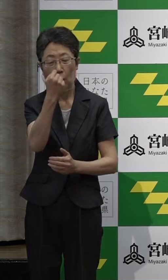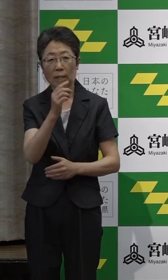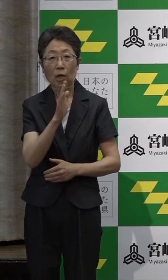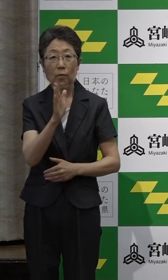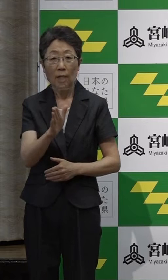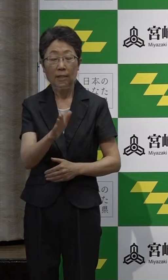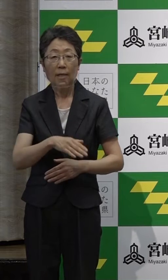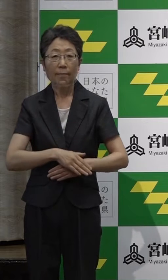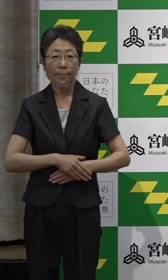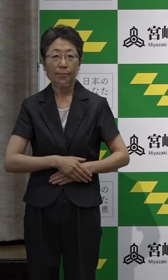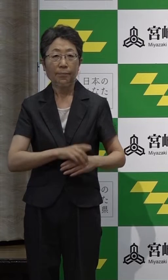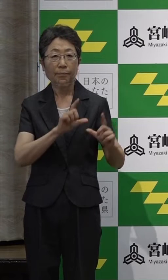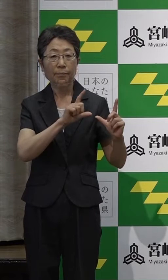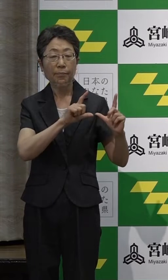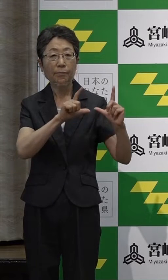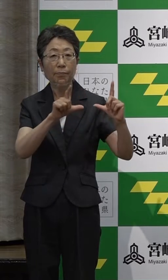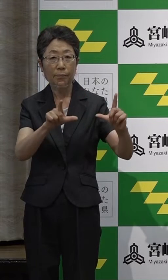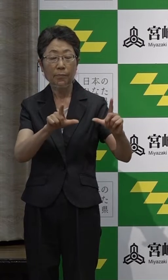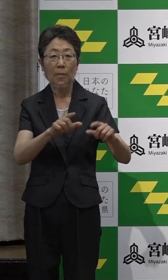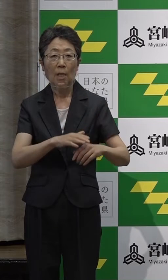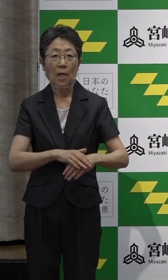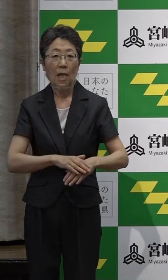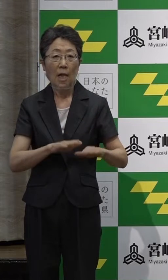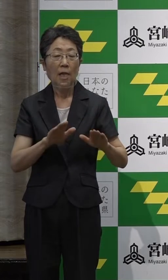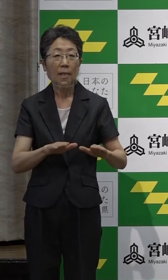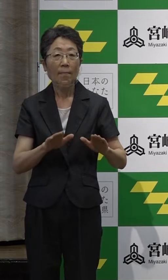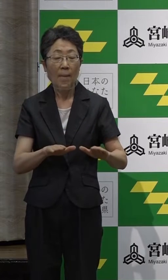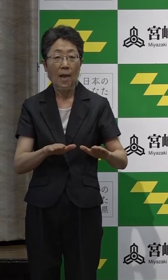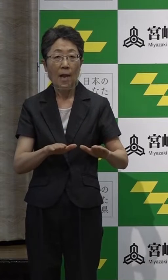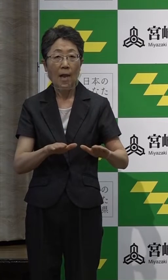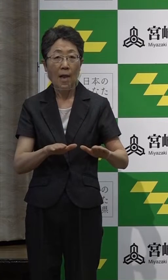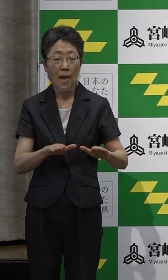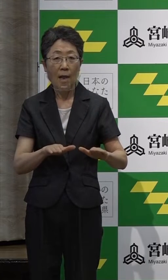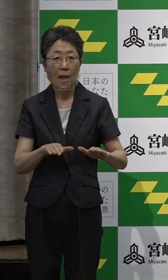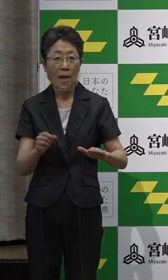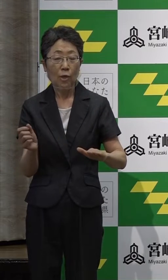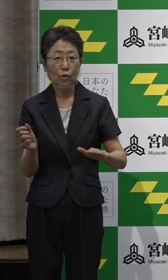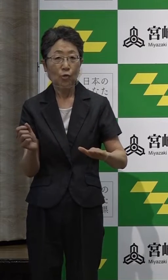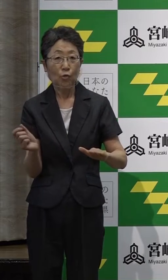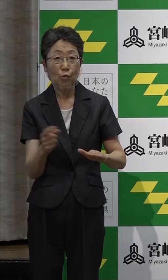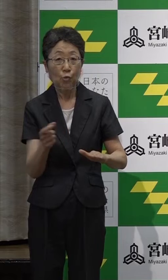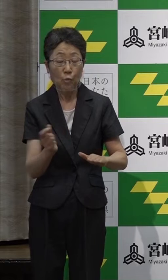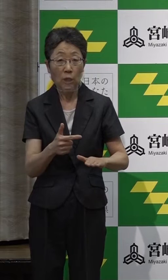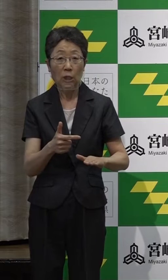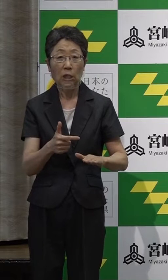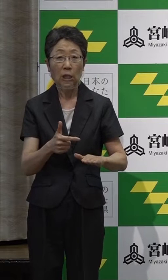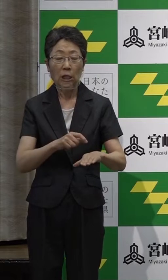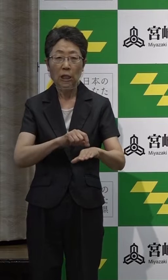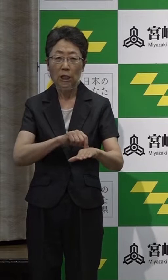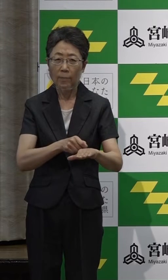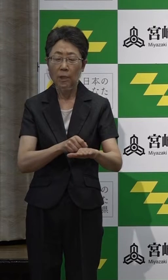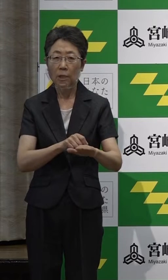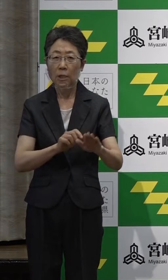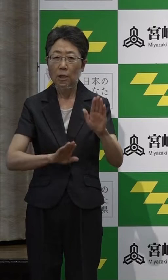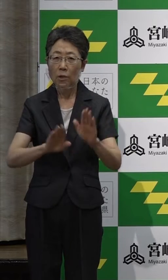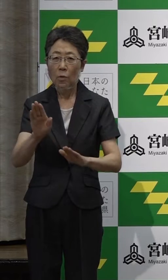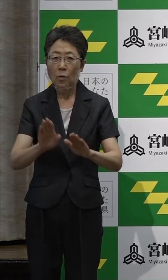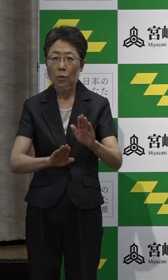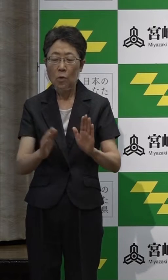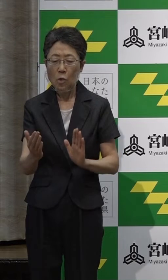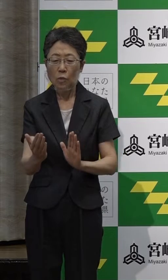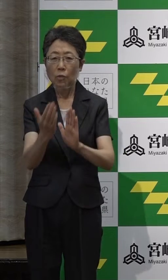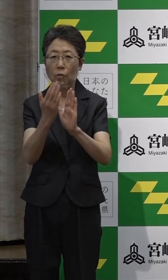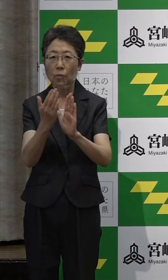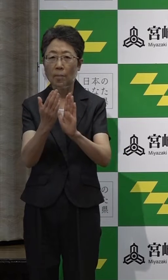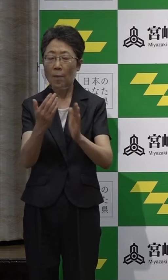か。 はい、そうですね、今たちまちそこをこうすぐに、そのような厳しい状況に本県が直面しているわけ